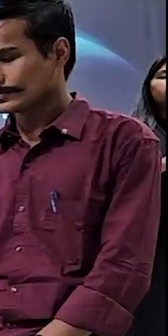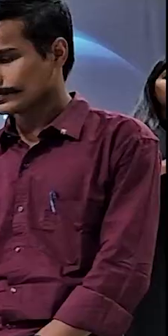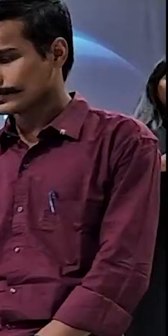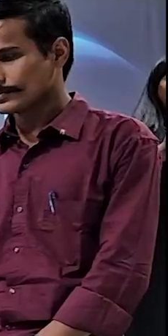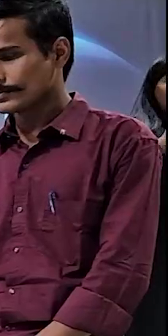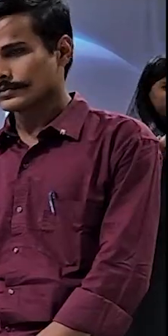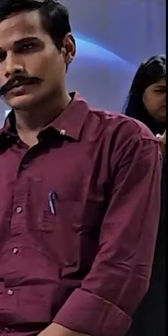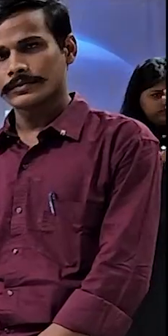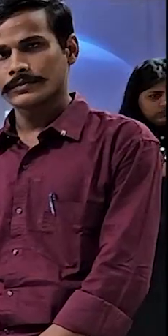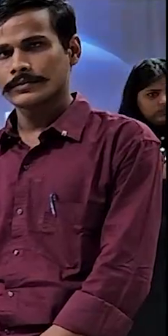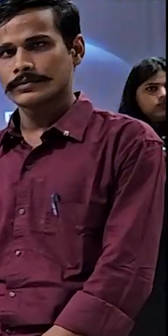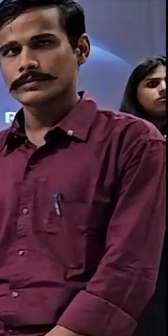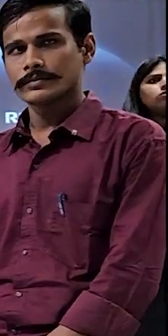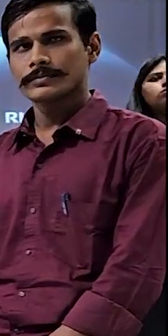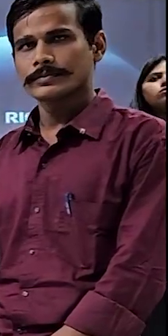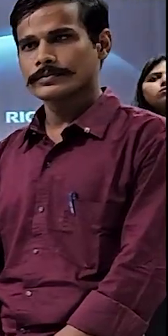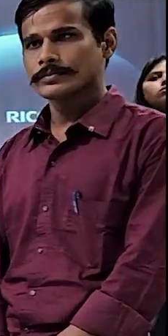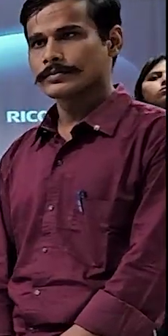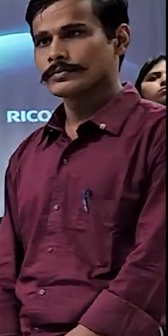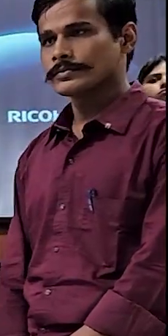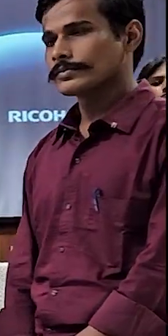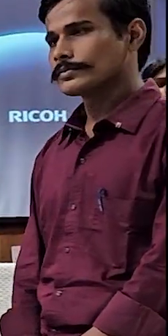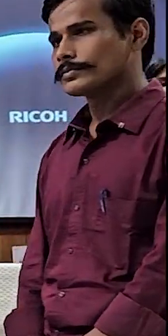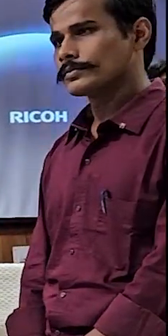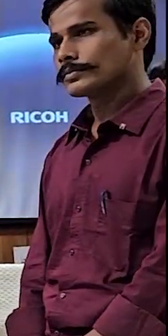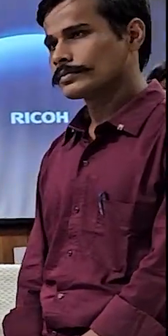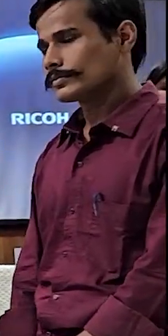हेलन, हेलन।